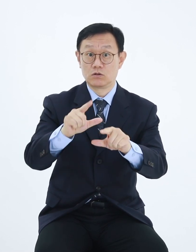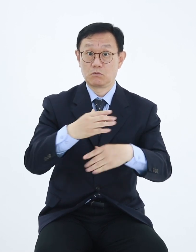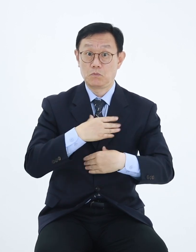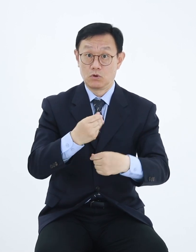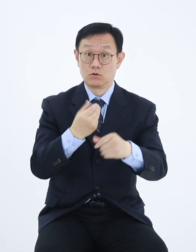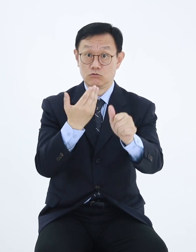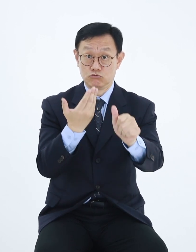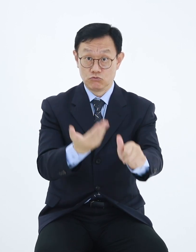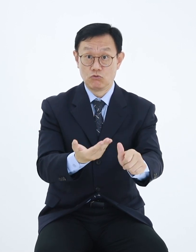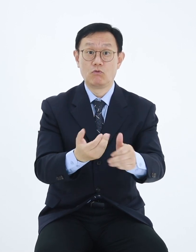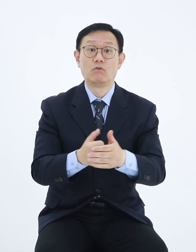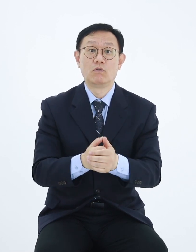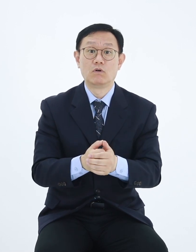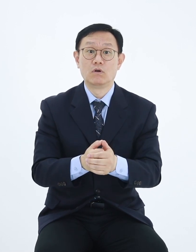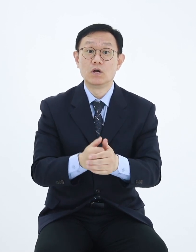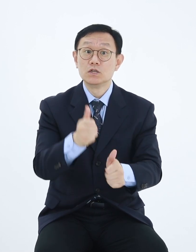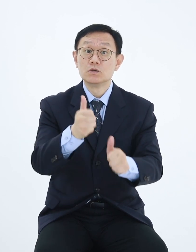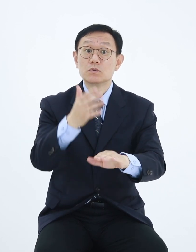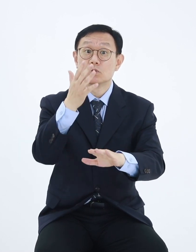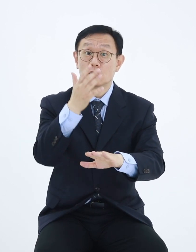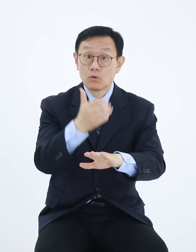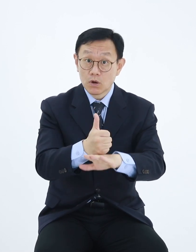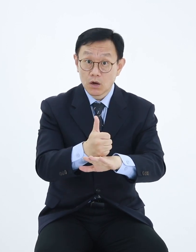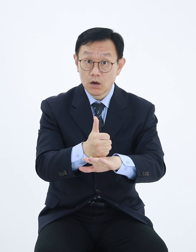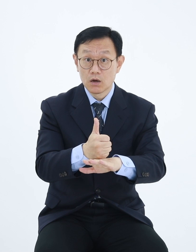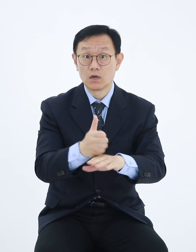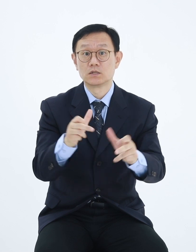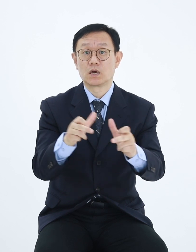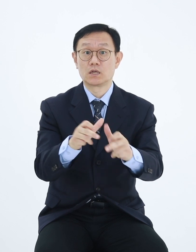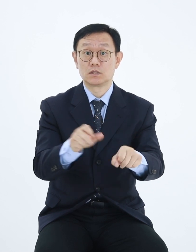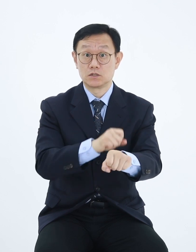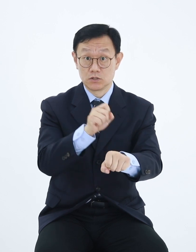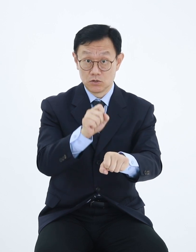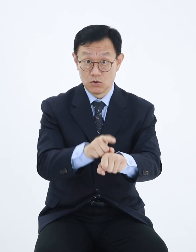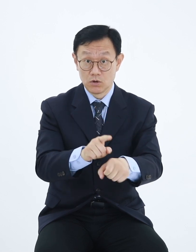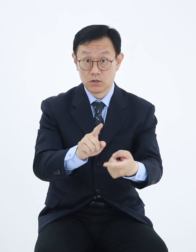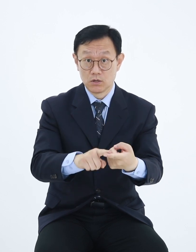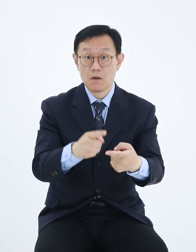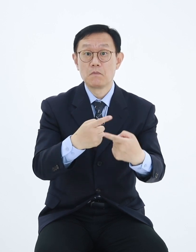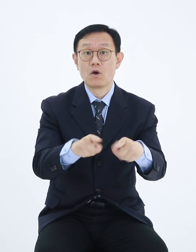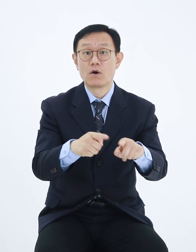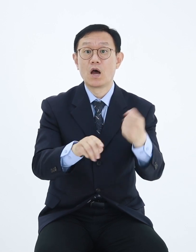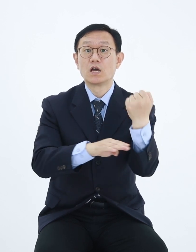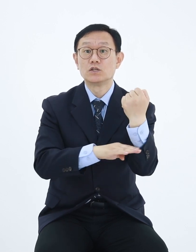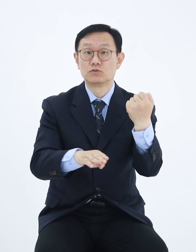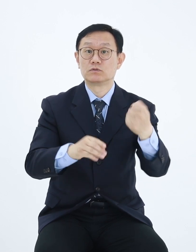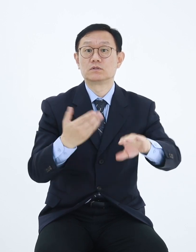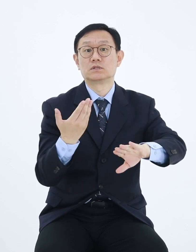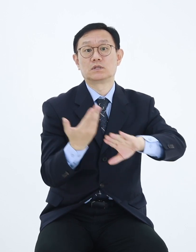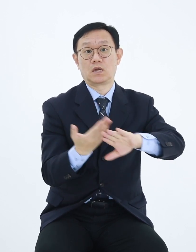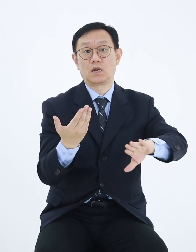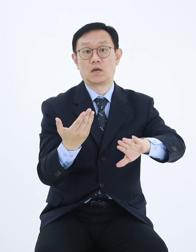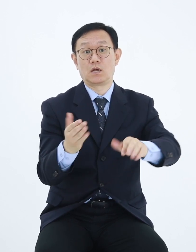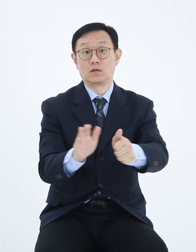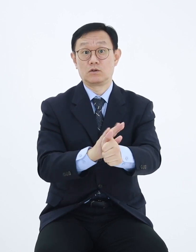제공하고 시험 결과에 있어서도 장의 특성을 고려해 평가 기준을 달리하는 등의 우대조치를 취한다면